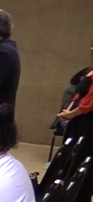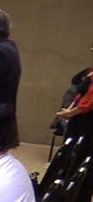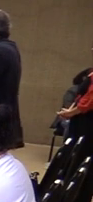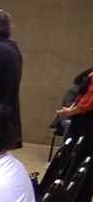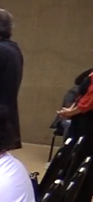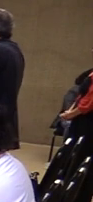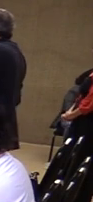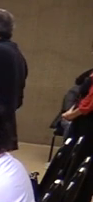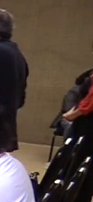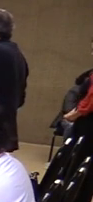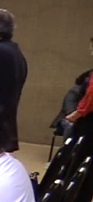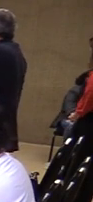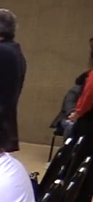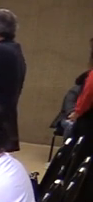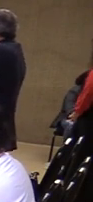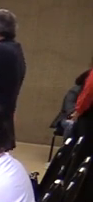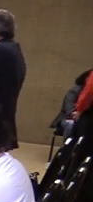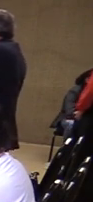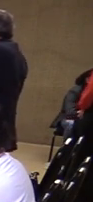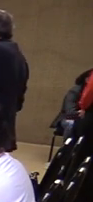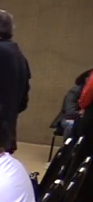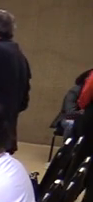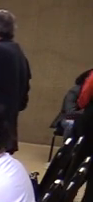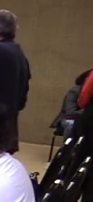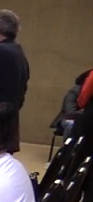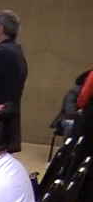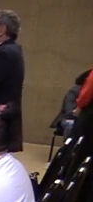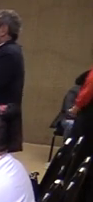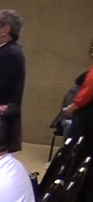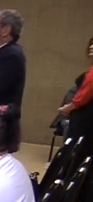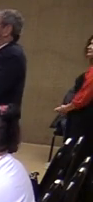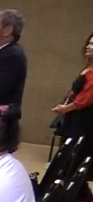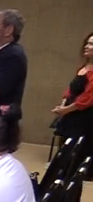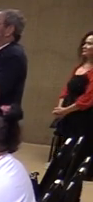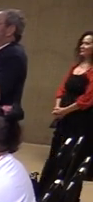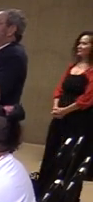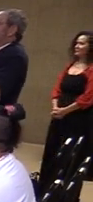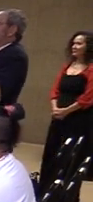A Grimaldo é o terceiro. Colombo.